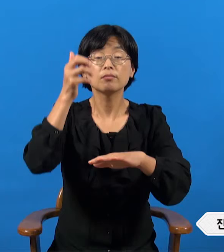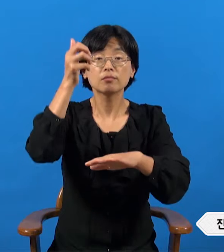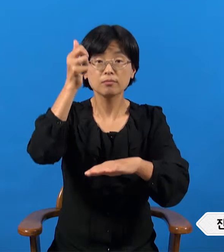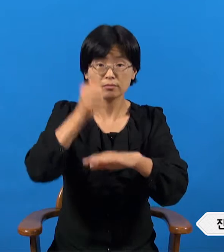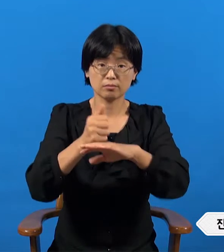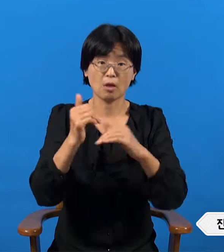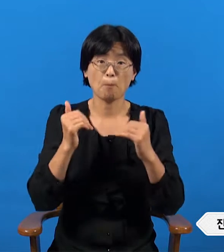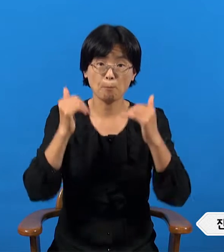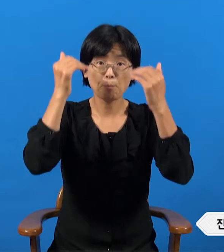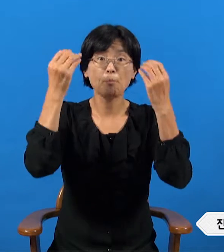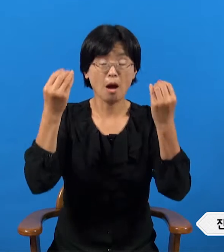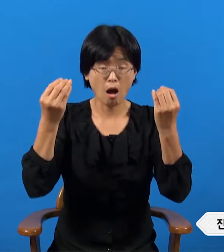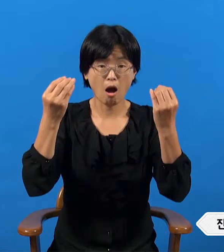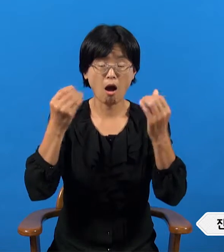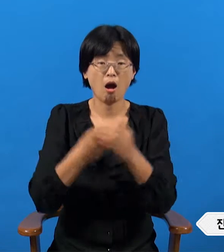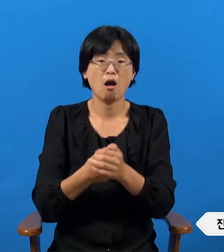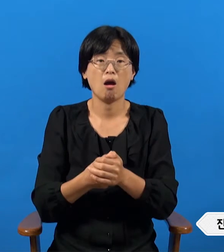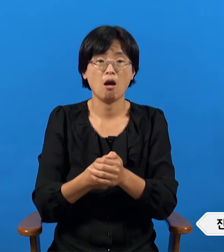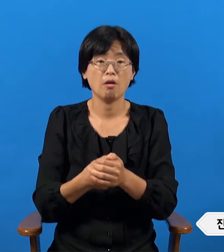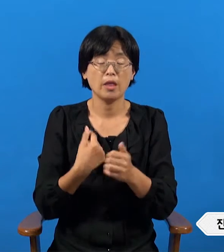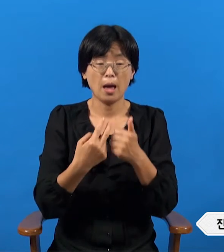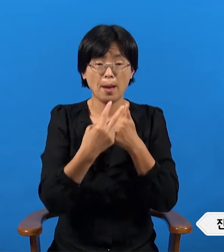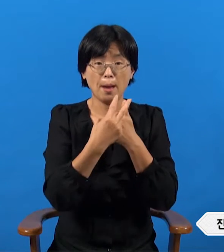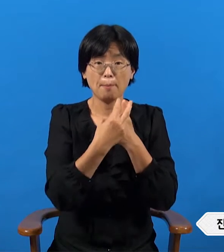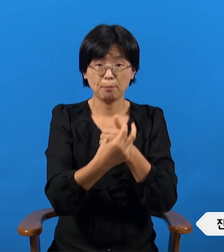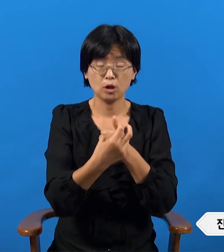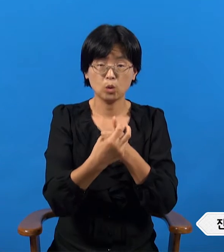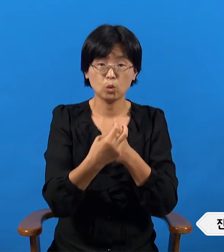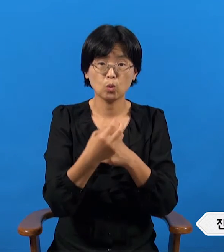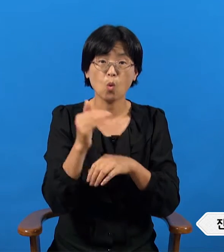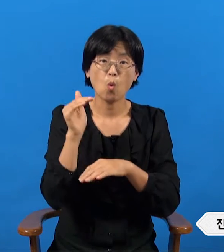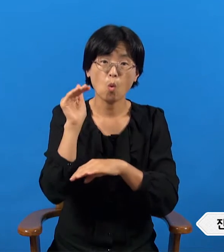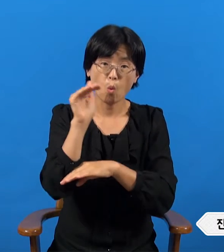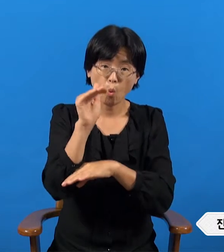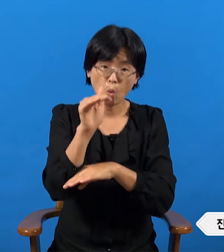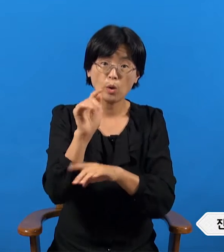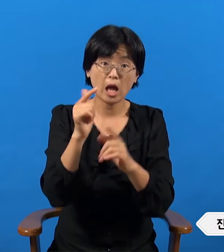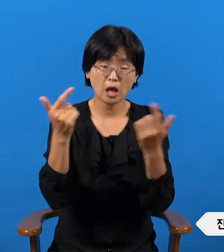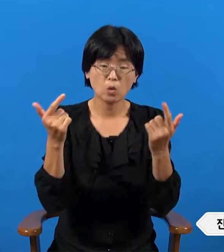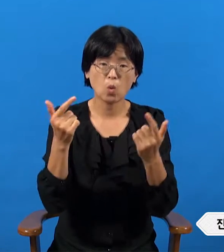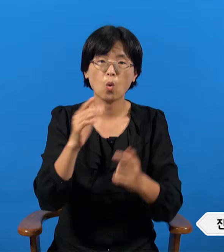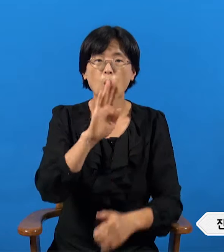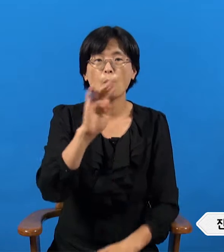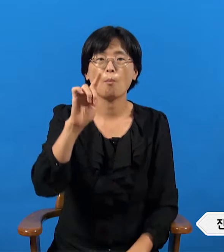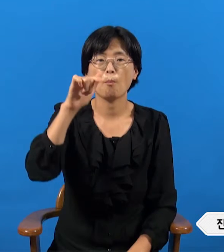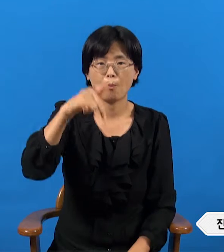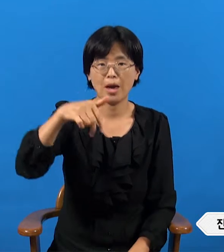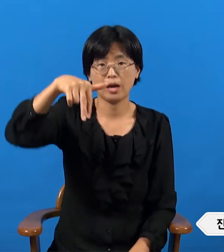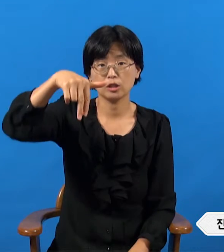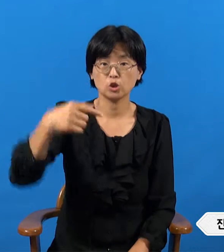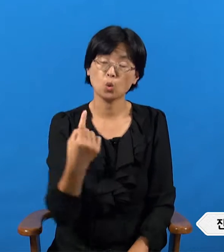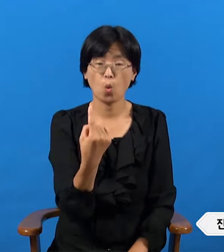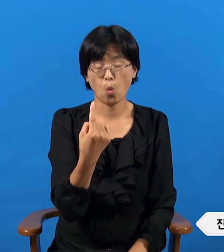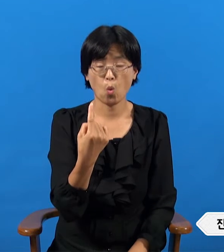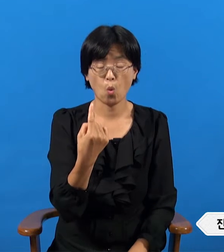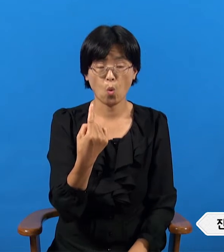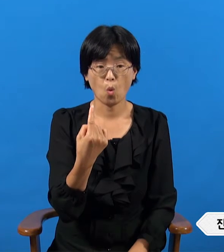그가 나중에 커서 자기가 미운 오리가 아니라 백조라는 사실을